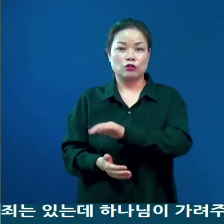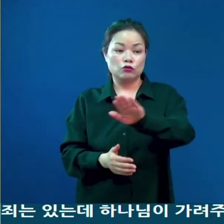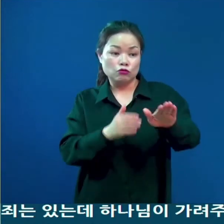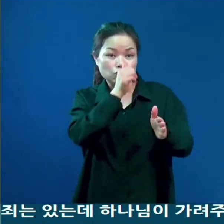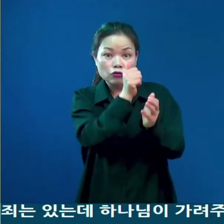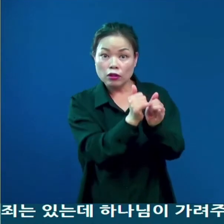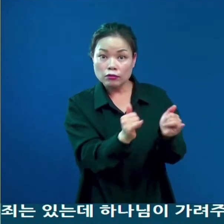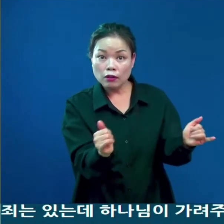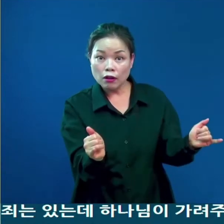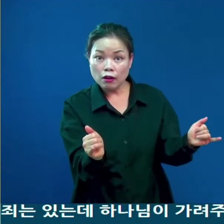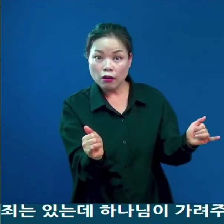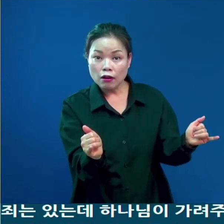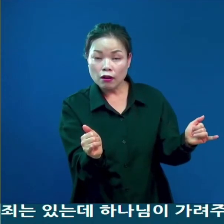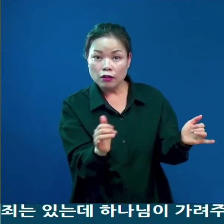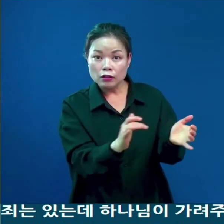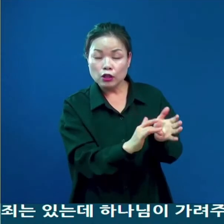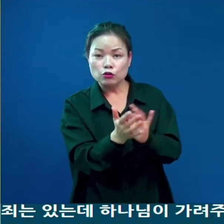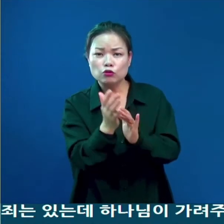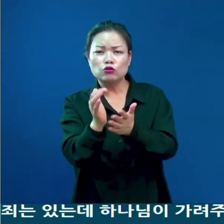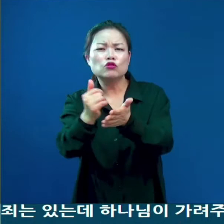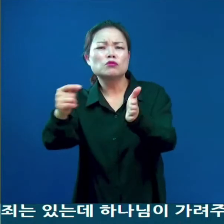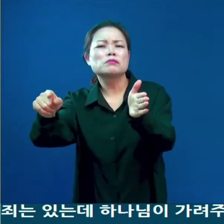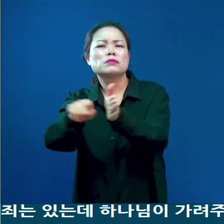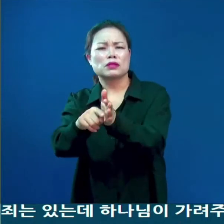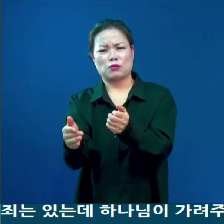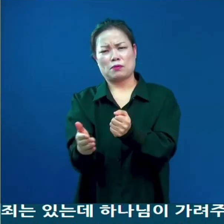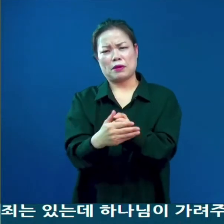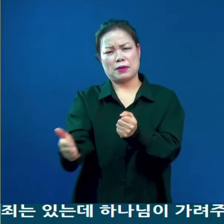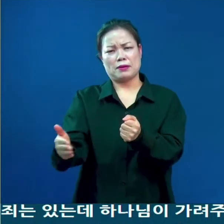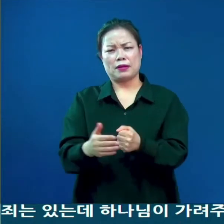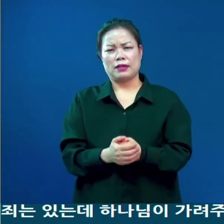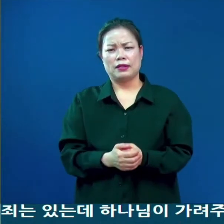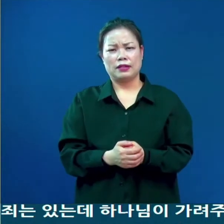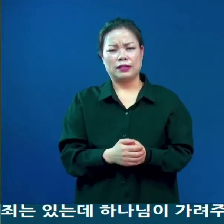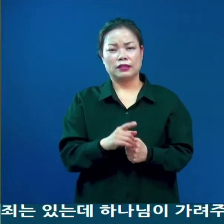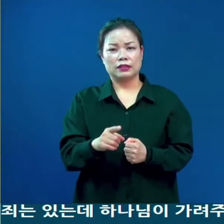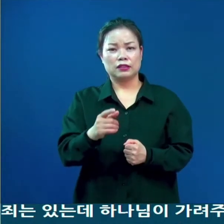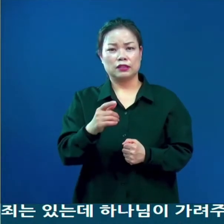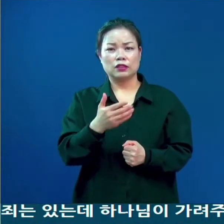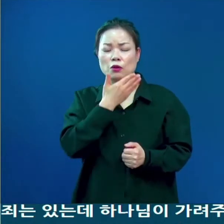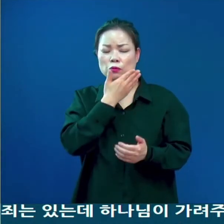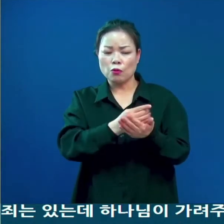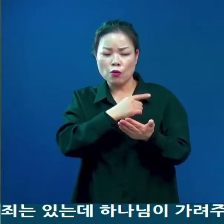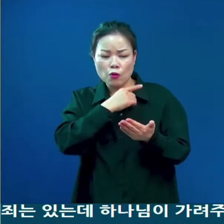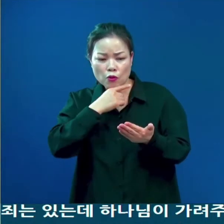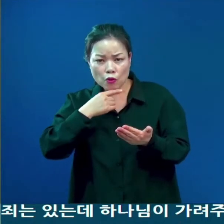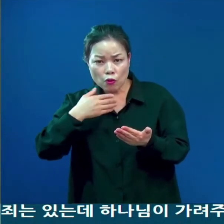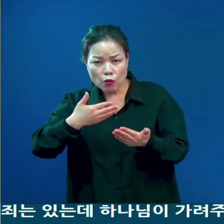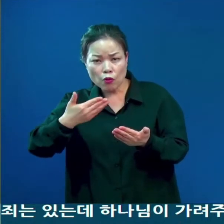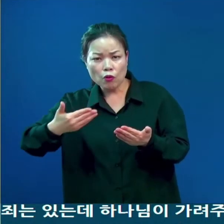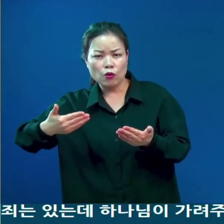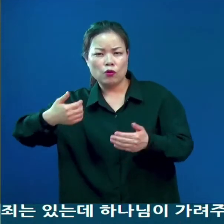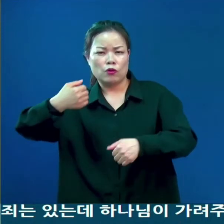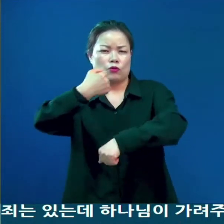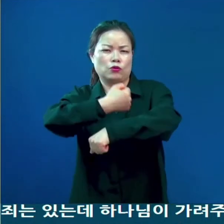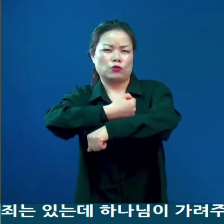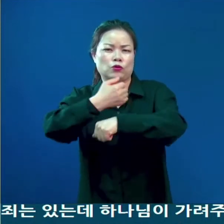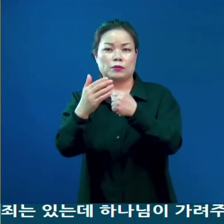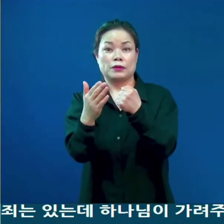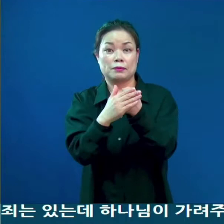죄인인데 예수 그리스도를 믿음으로 말미암아 그의 보혈, 십자가 보혈 공로로